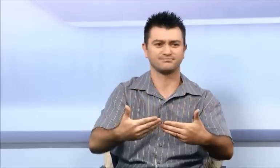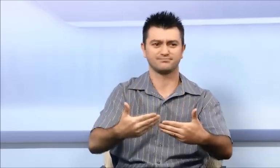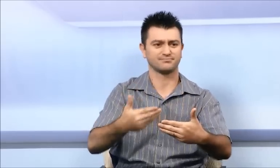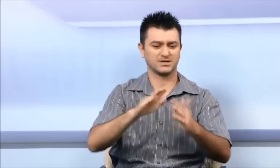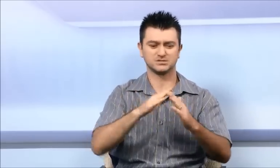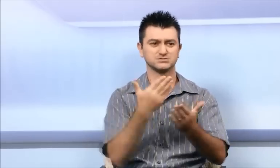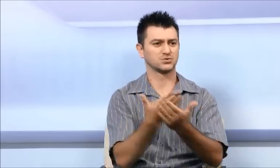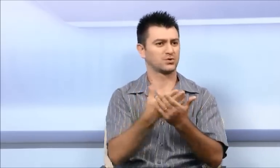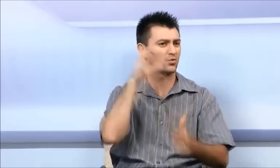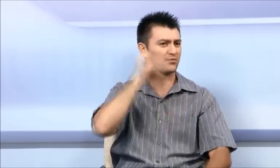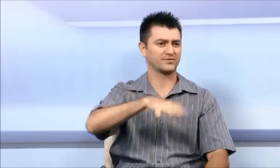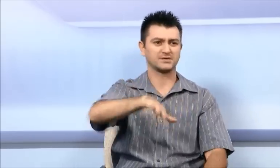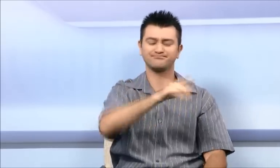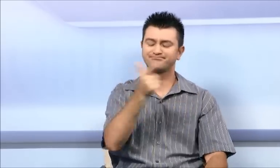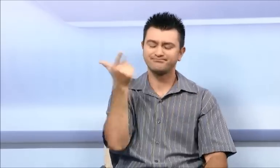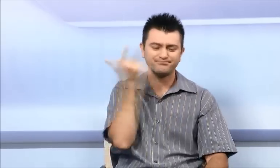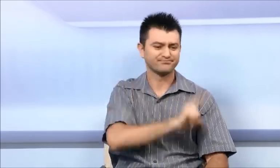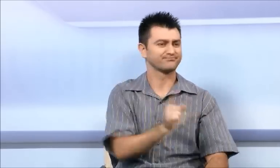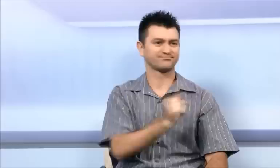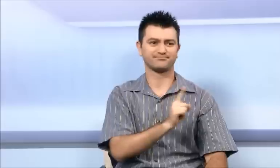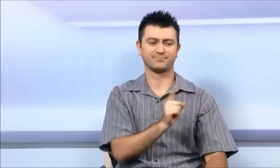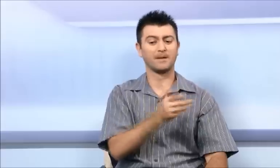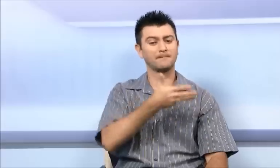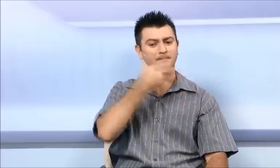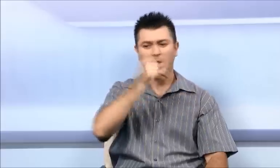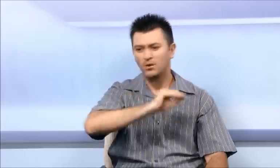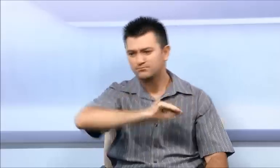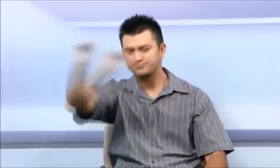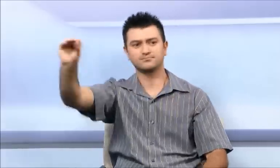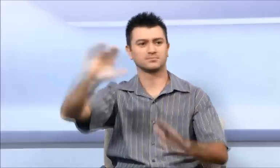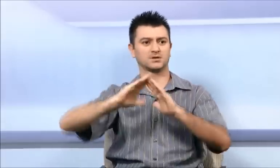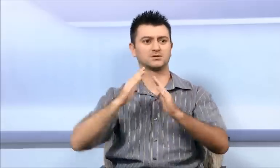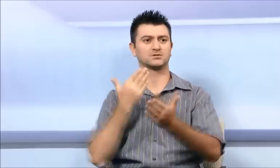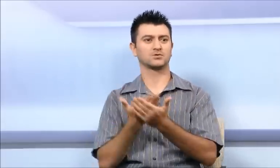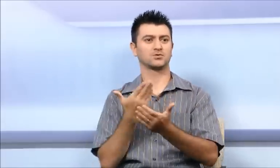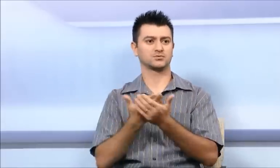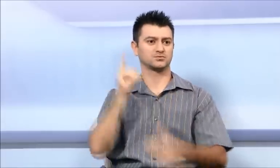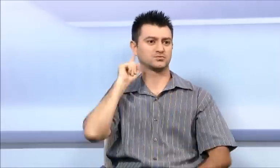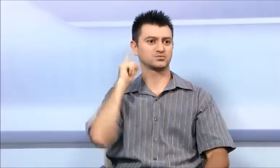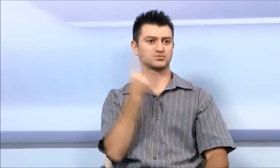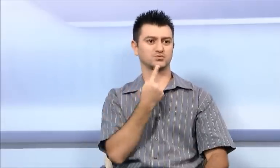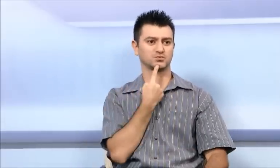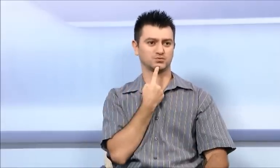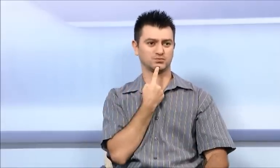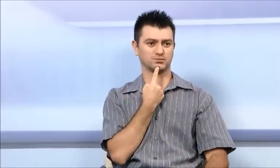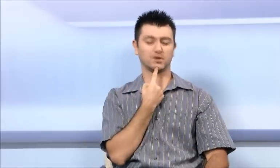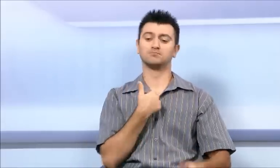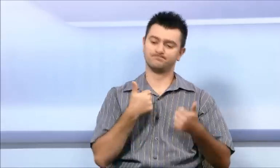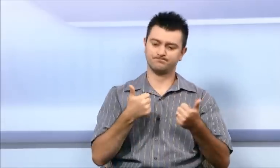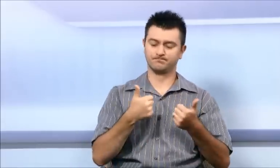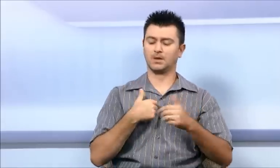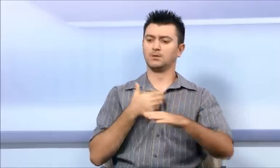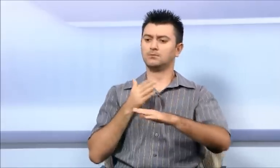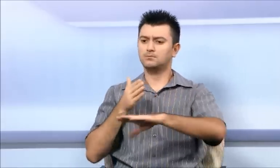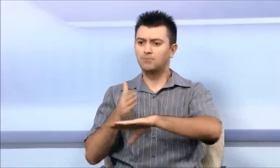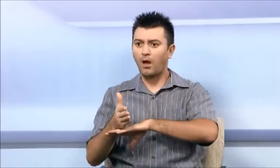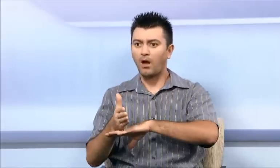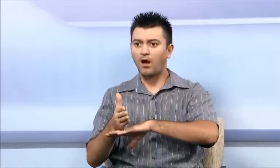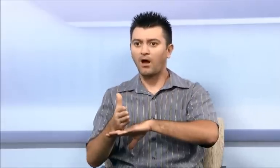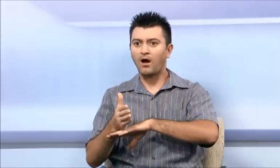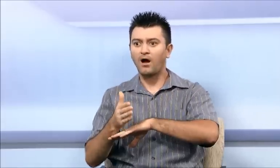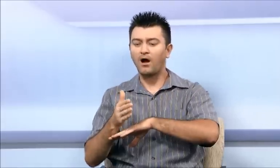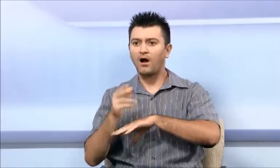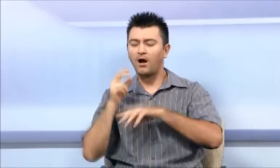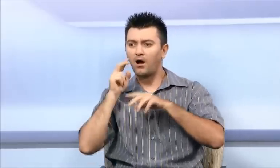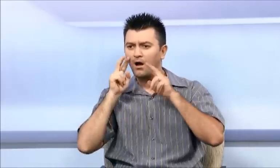conseguir desenvolver não, ele tem outros problemas aqui nessa escola, não está dando certo para ele não, melhor ele mudar para outra escola, uma escola onde tenha outros